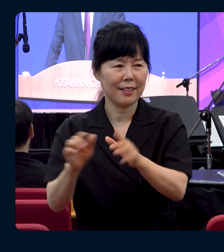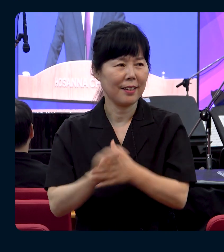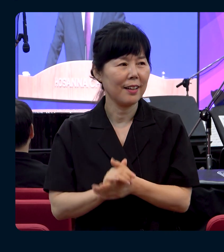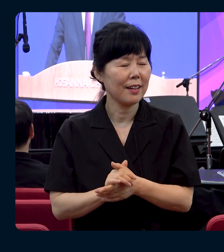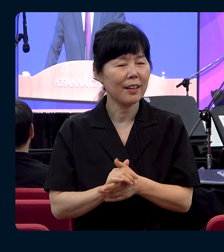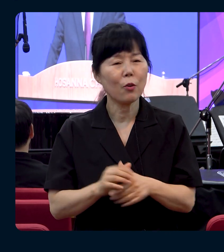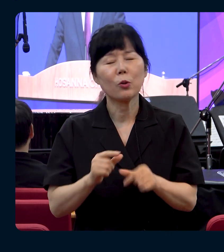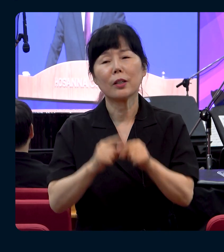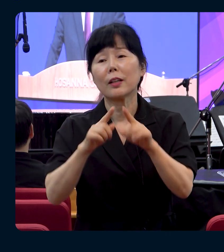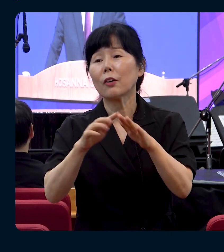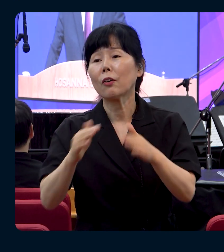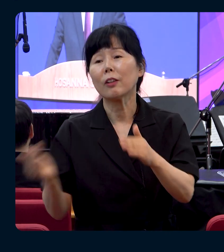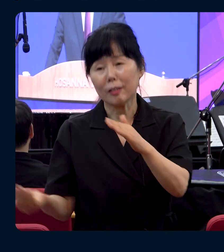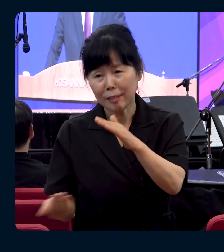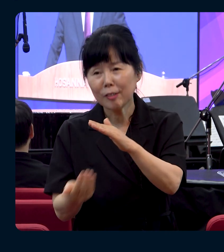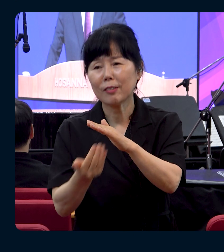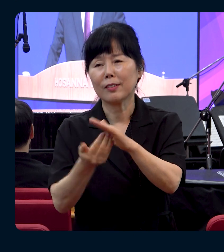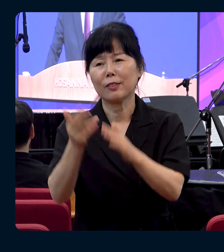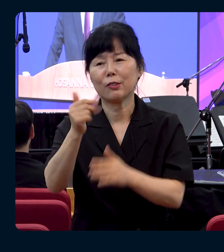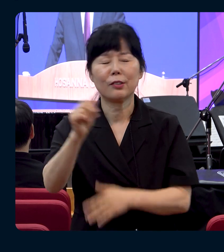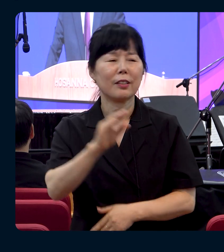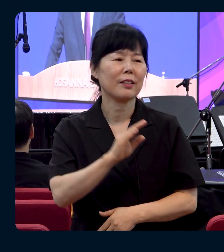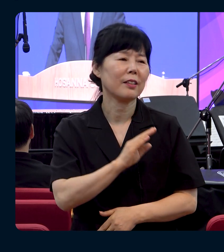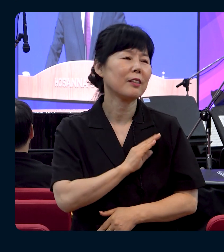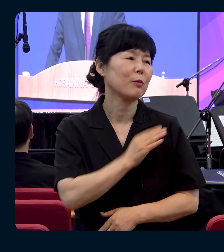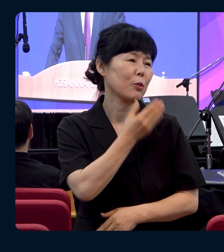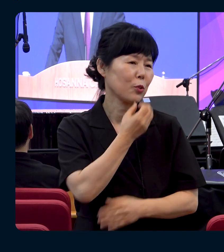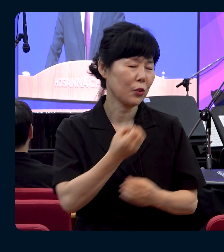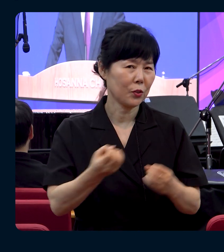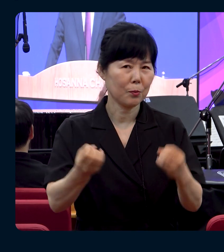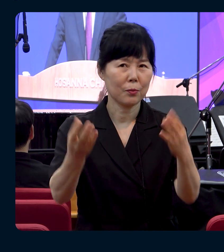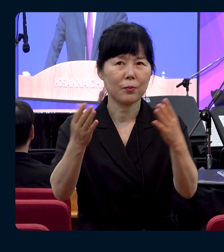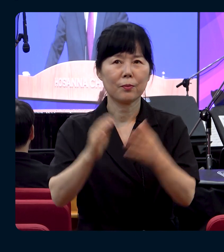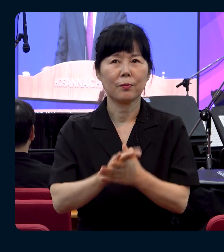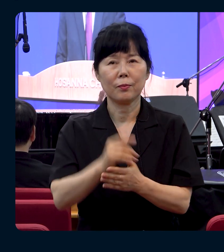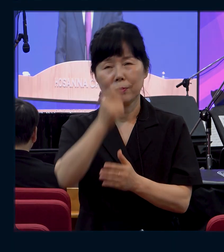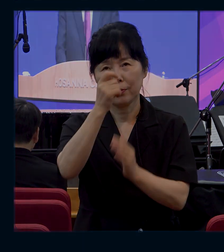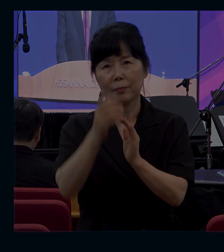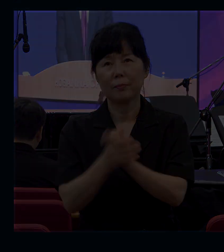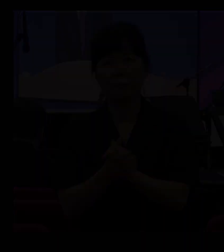이룰 수 있기를 주의 이름으로 축원합니다. 기도하겠습니다.